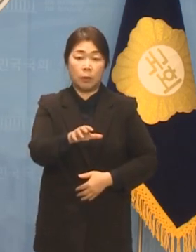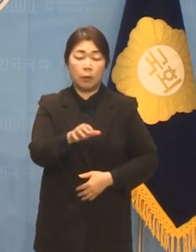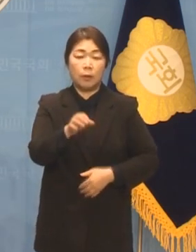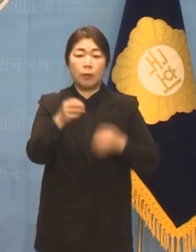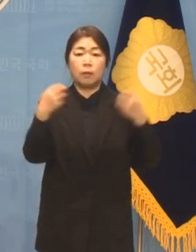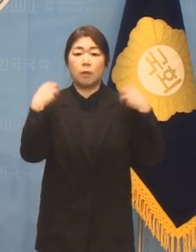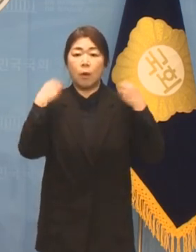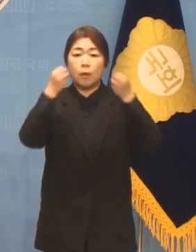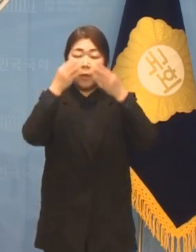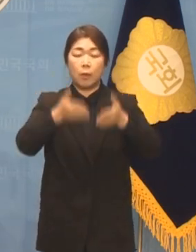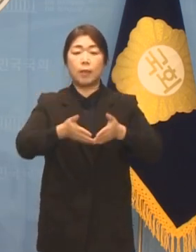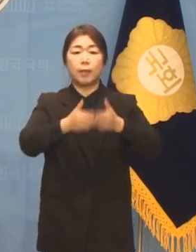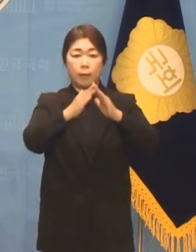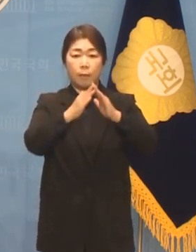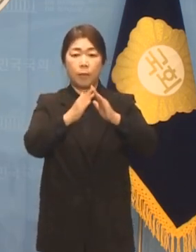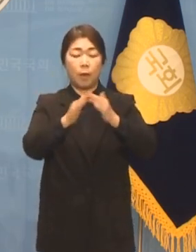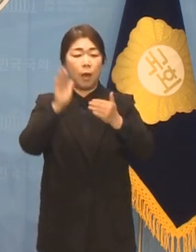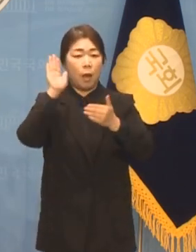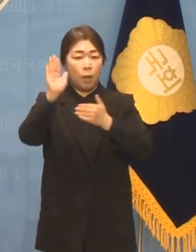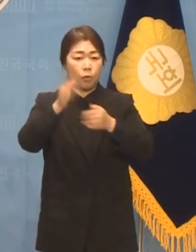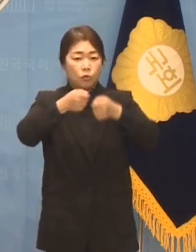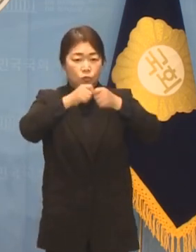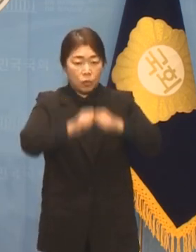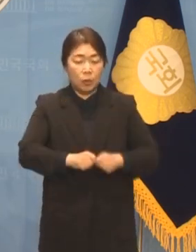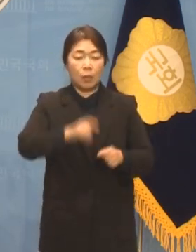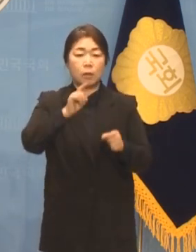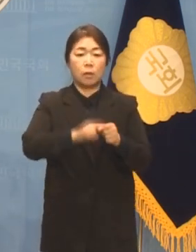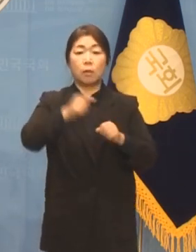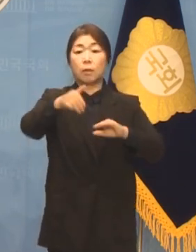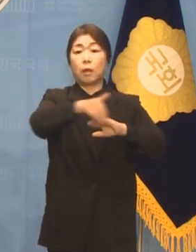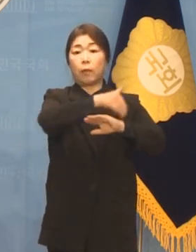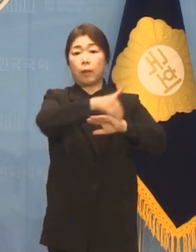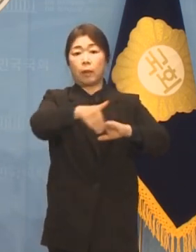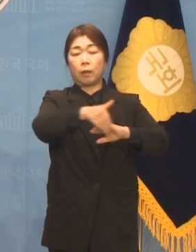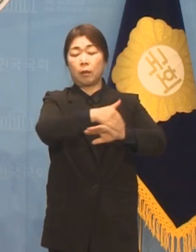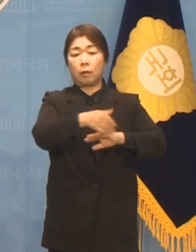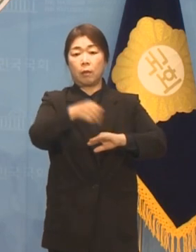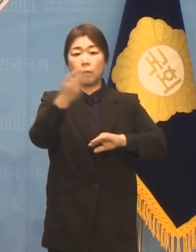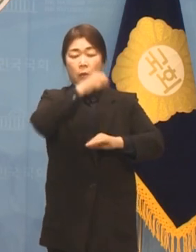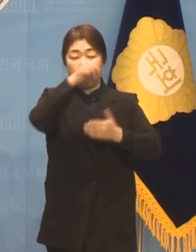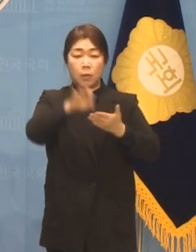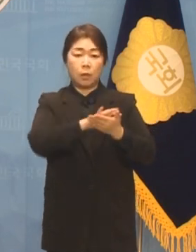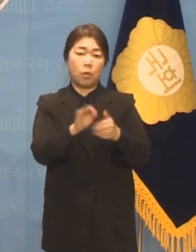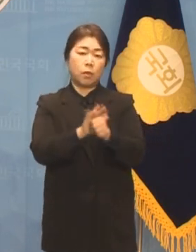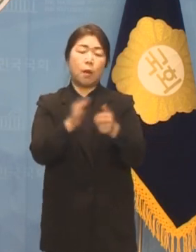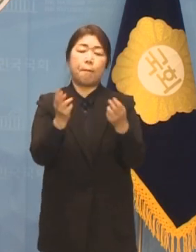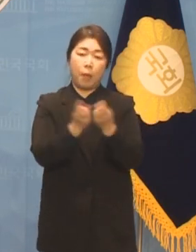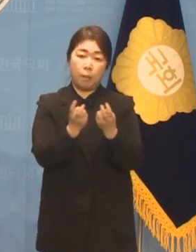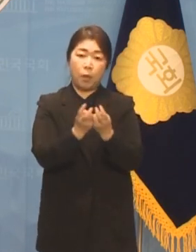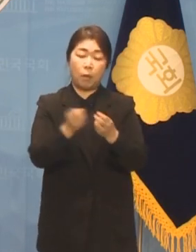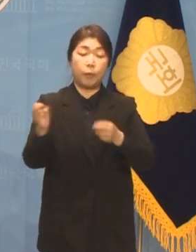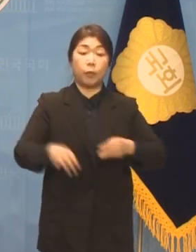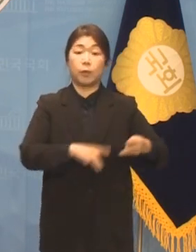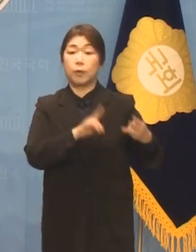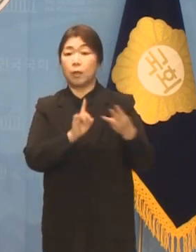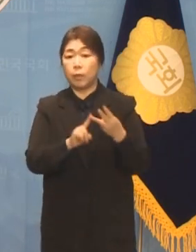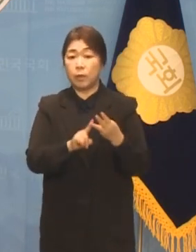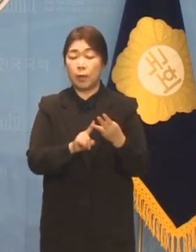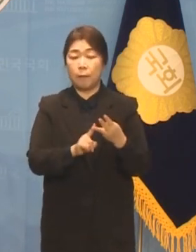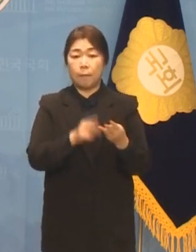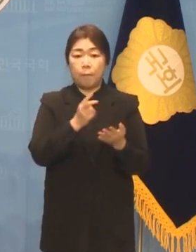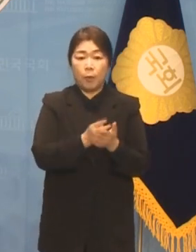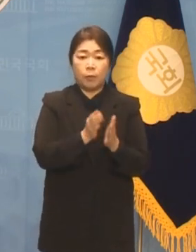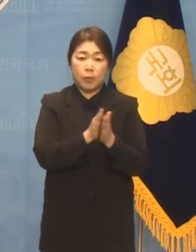설립을 포함한 향후 구체적인 계획과 재정 지원 방안, 유예 이후 모든